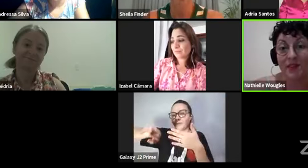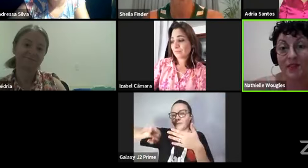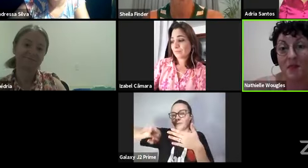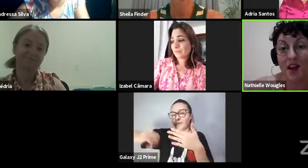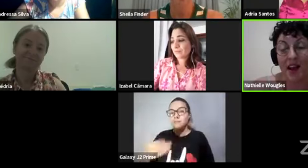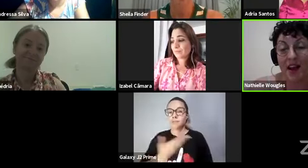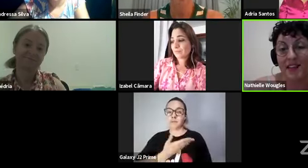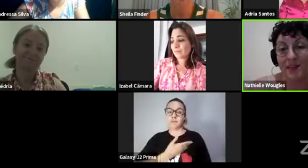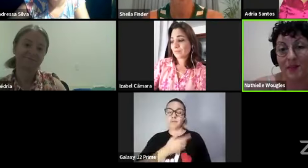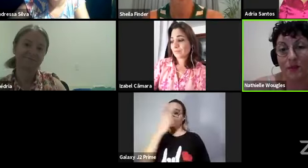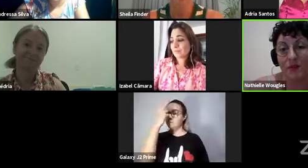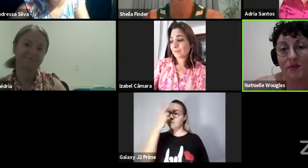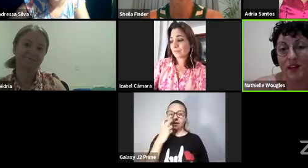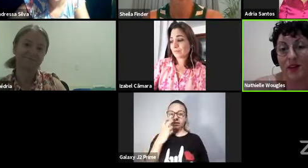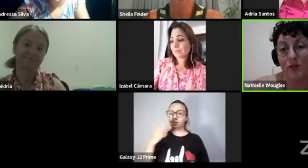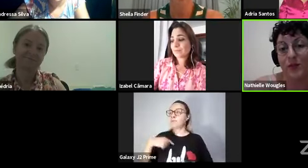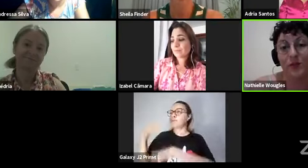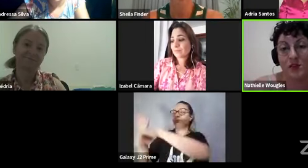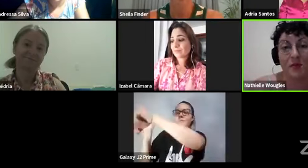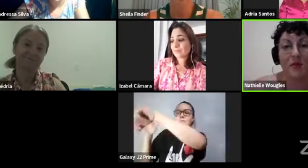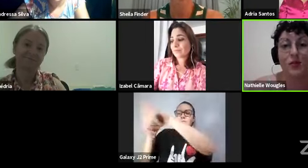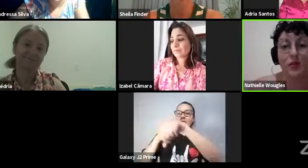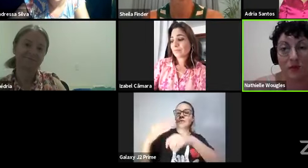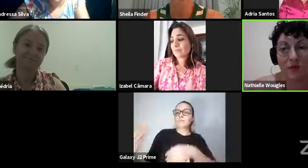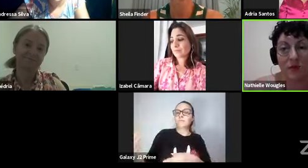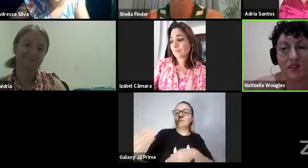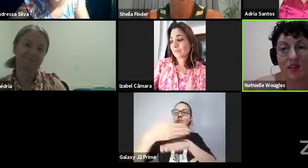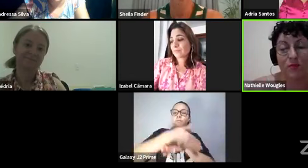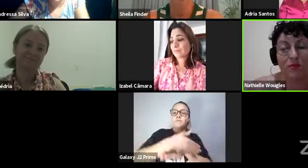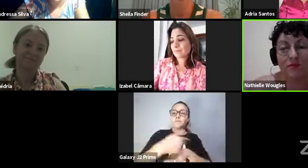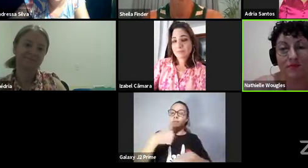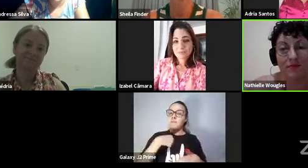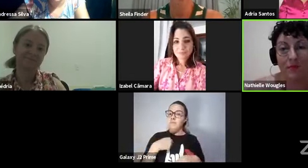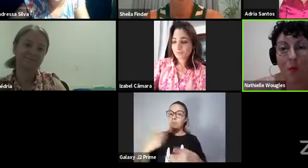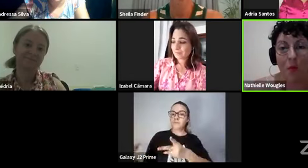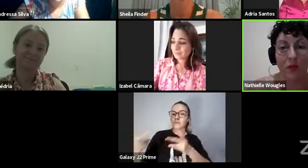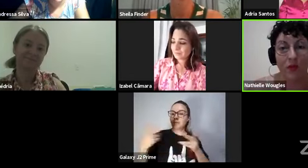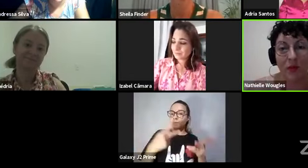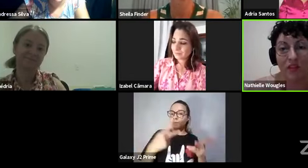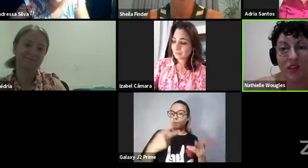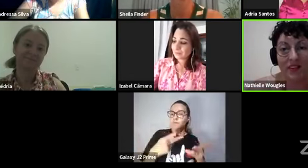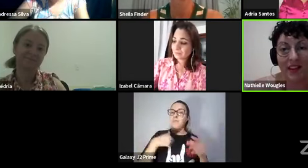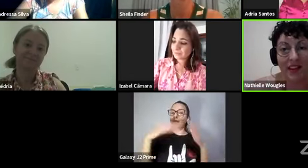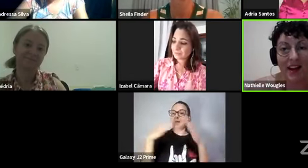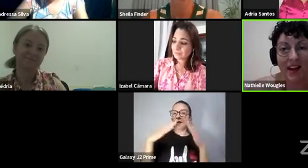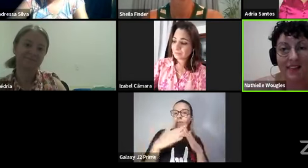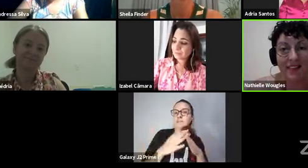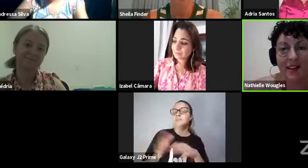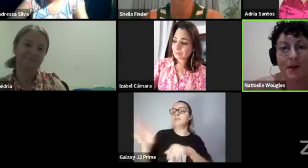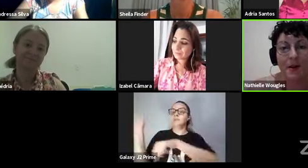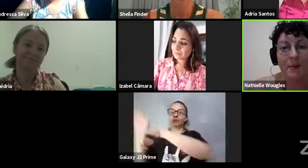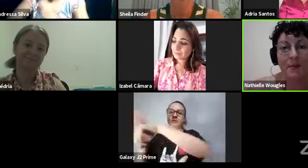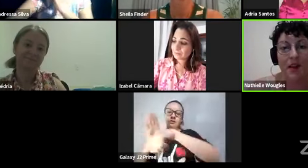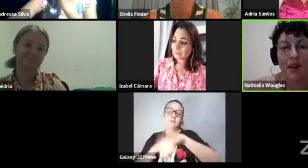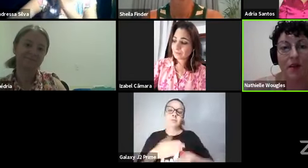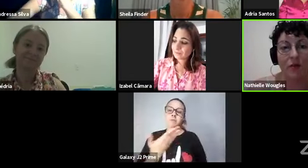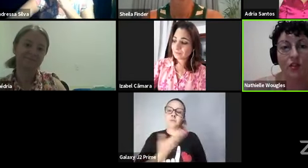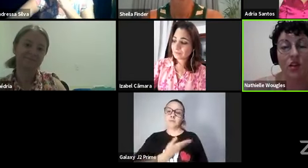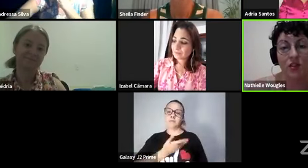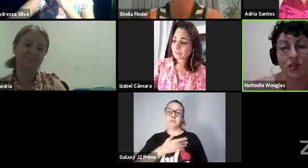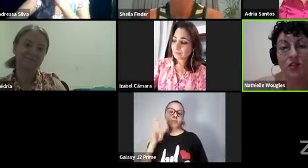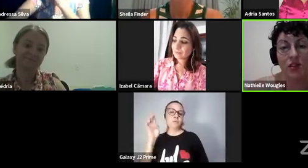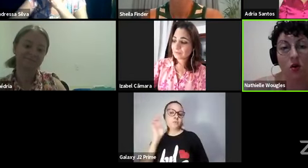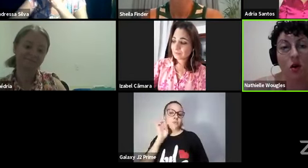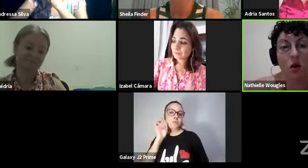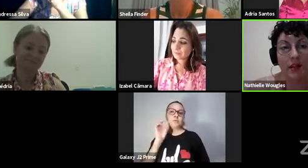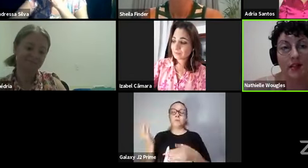cabe dentro da minha casa? Será que eu convido os meus amigos surdos para fazer um almoço, uma janta lá em casa? É onde